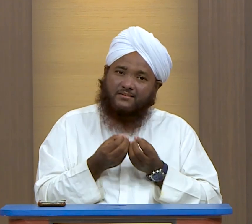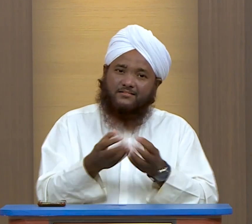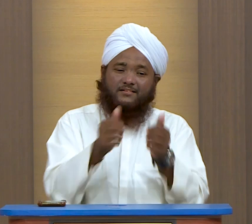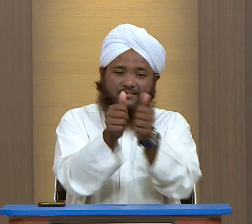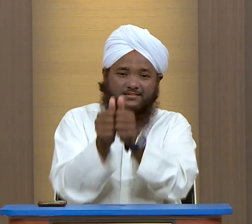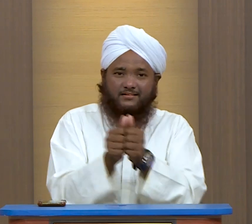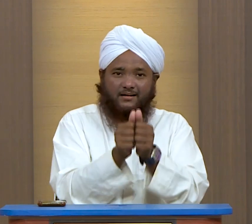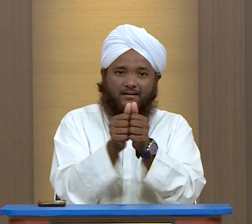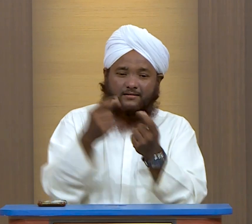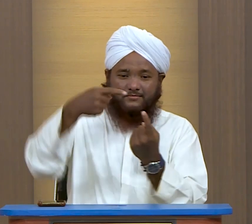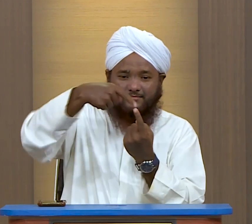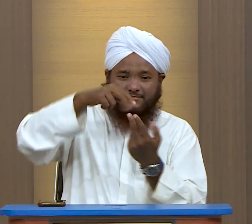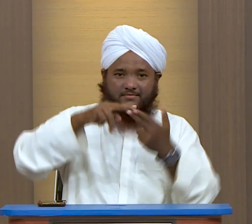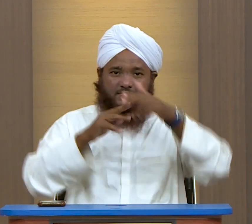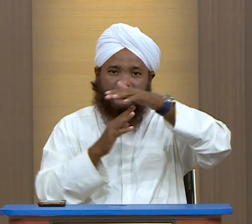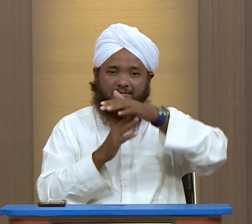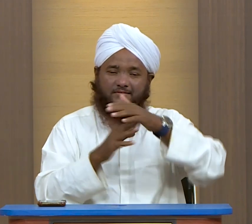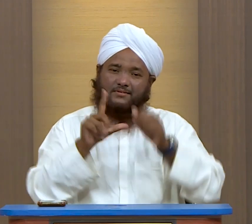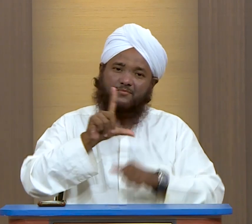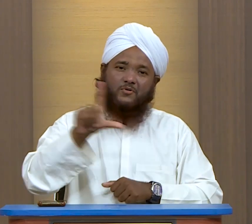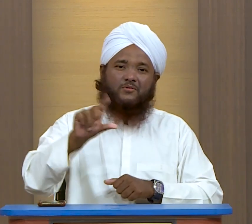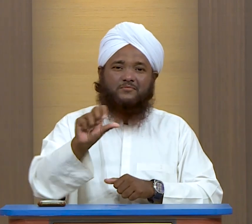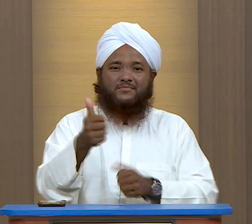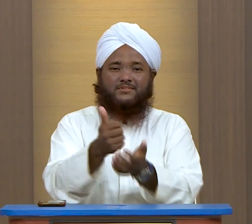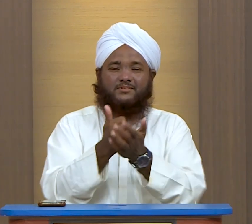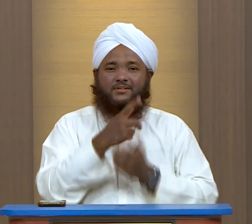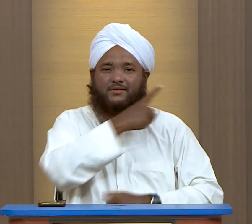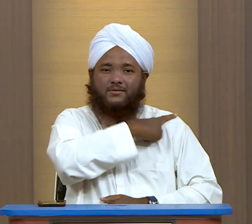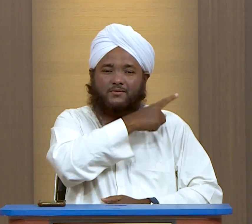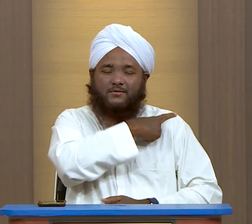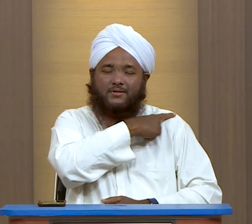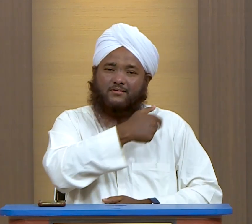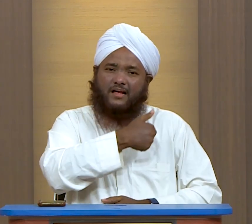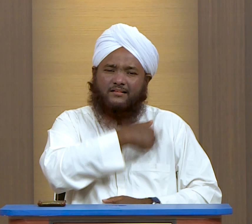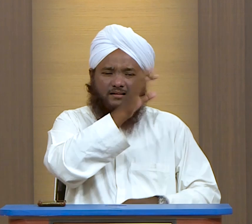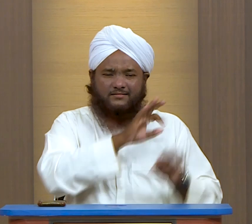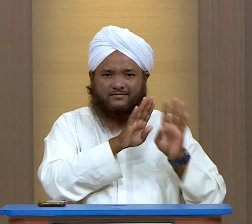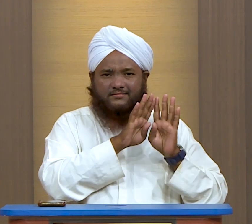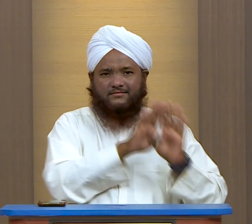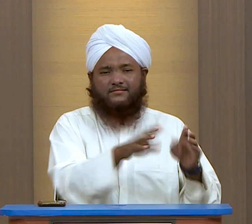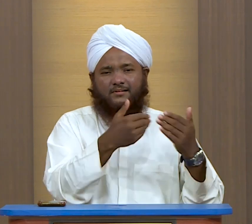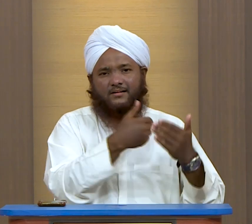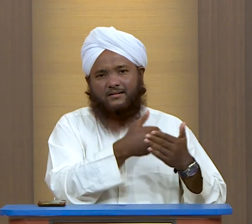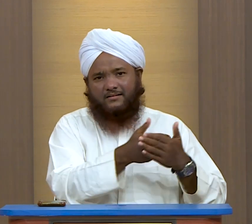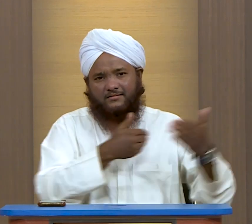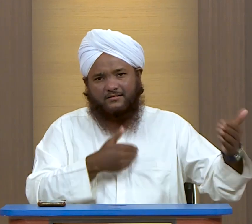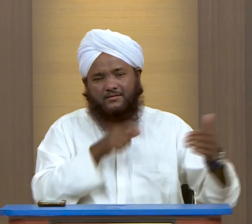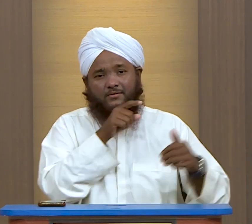اولیاء کا مبارک فیضان جاری و ساری ہوگا، گناہوں سے دل بیزار ہوگا اور فکر آخرت کے ساتھ سنتوں کے مطابق